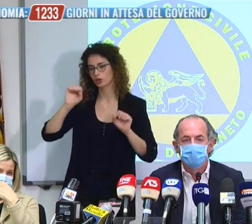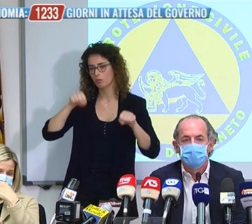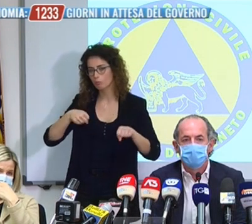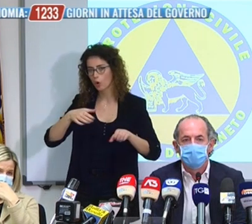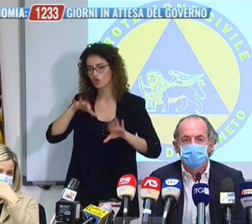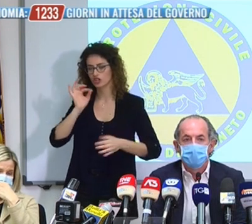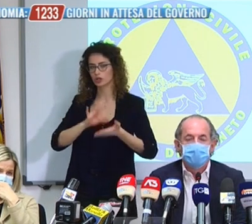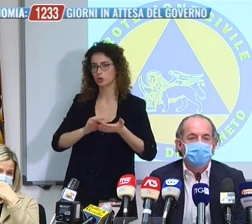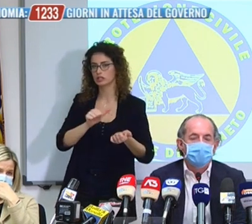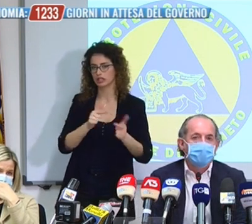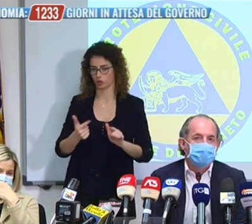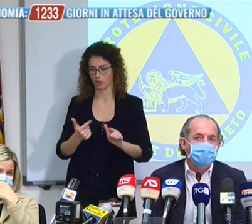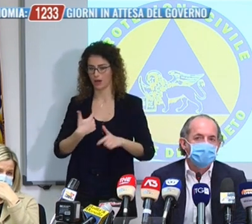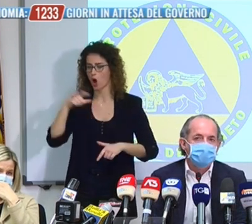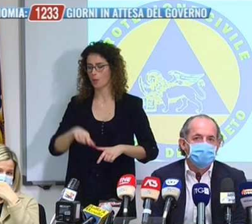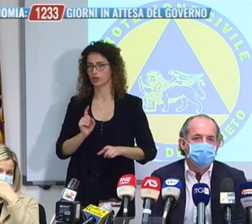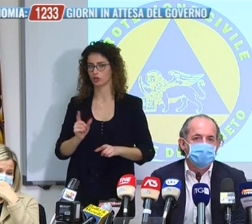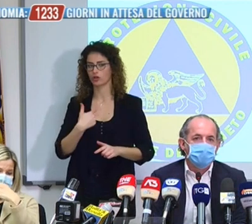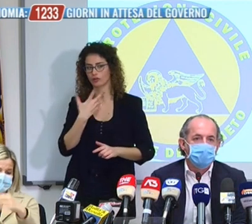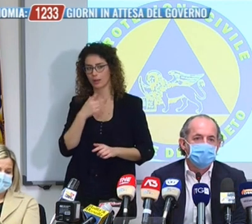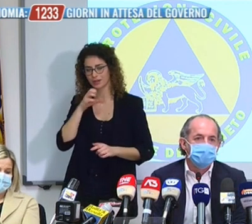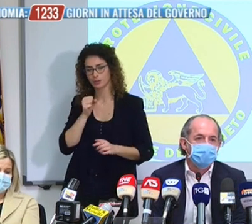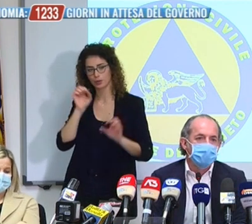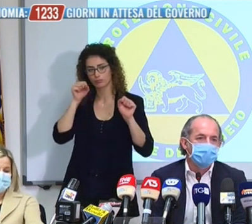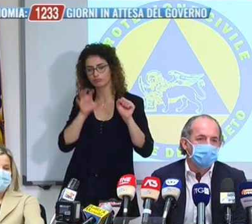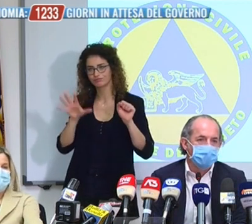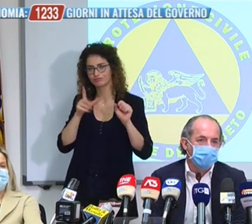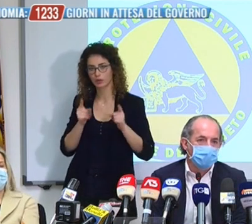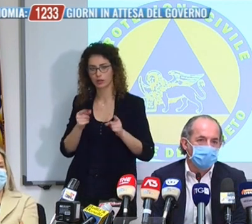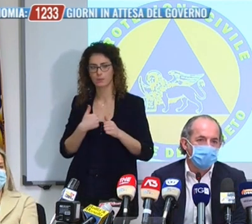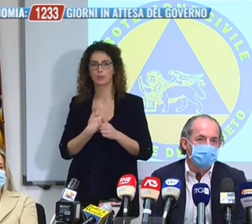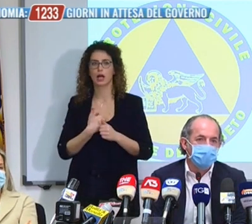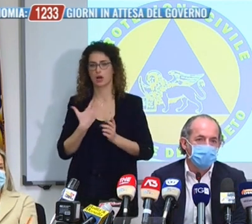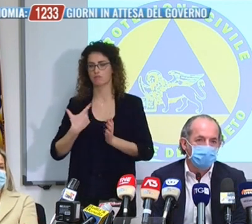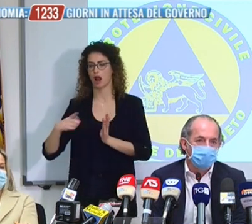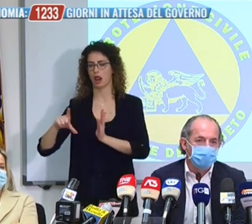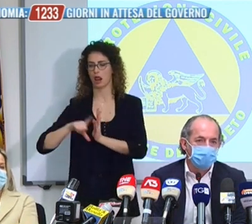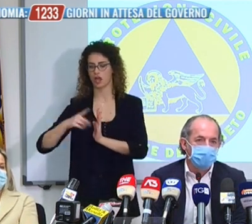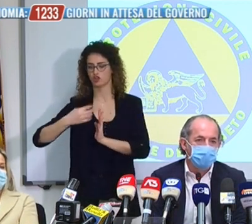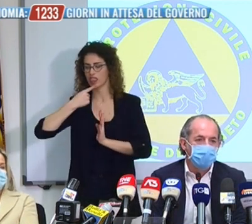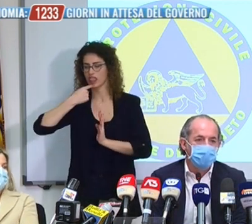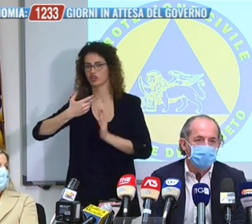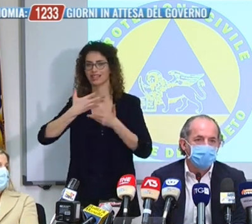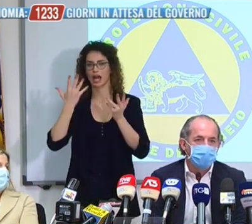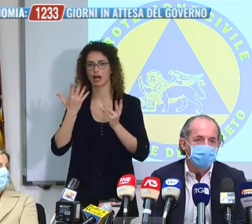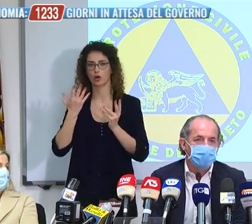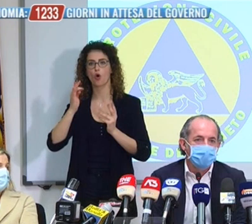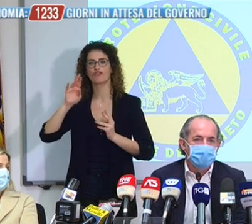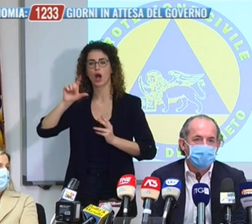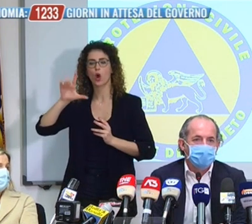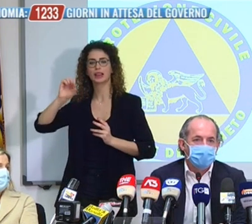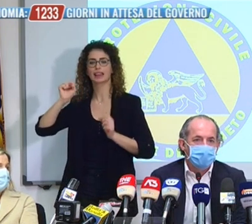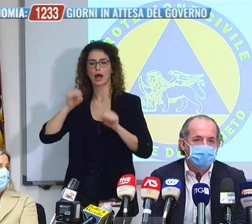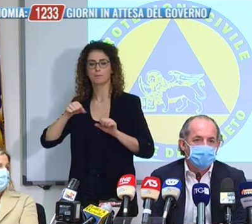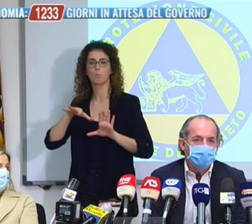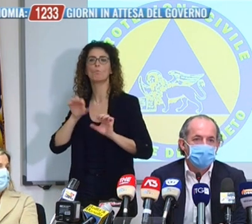capire l'orientamento del Veneto in questo. Cioè. Il legislatore è stato chiaro, no? Dice la facoltà. Ovviamente la facoltà